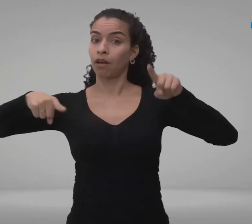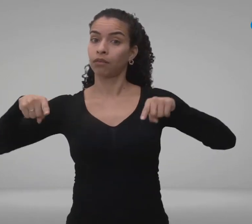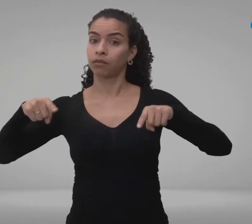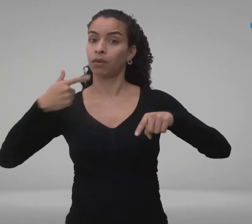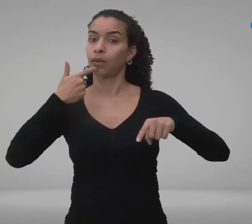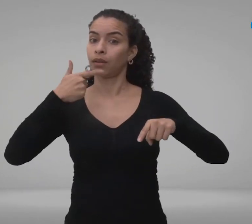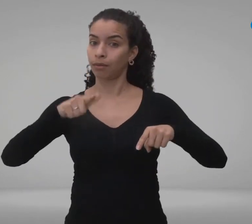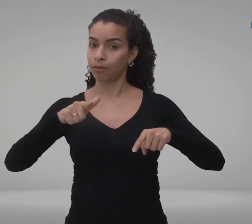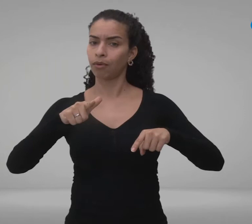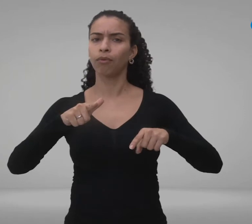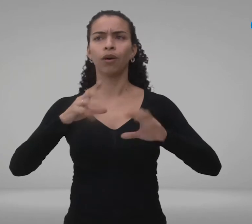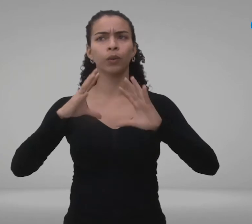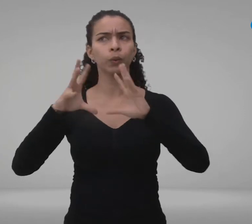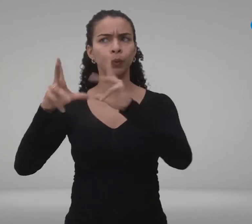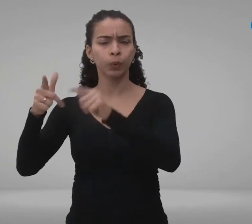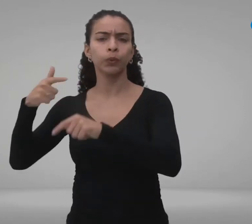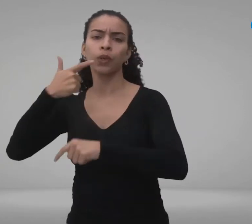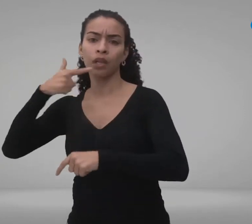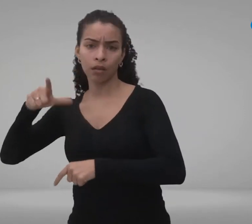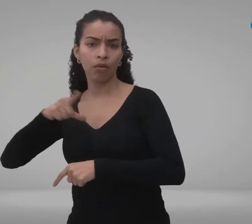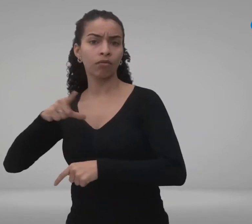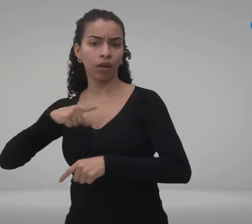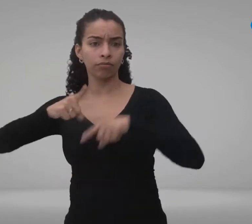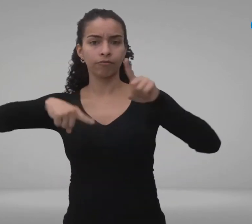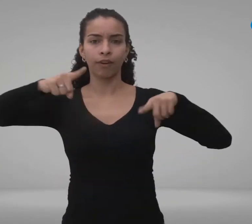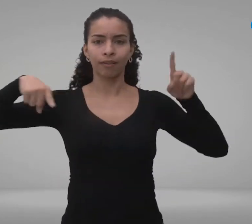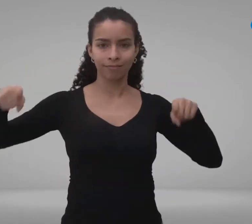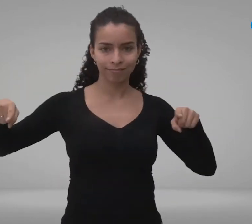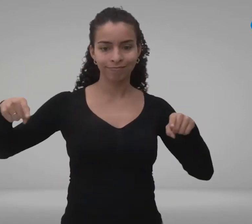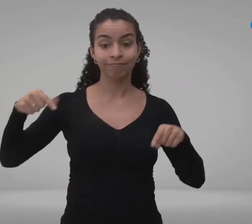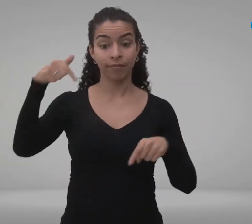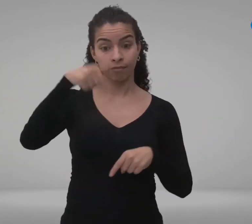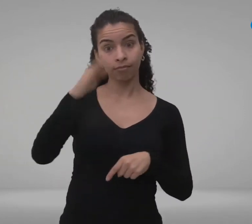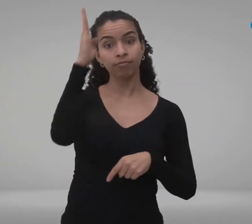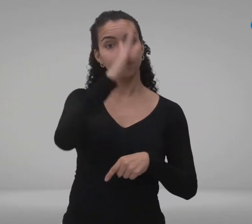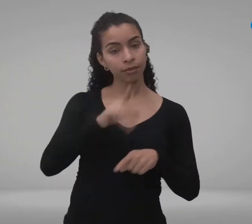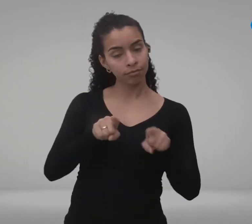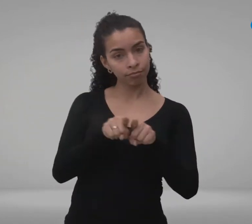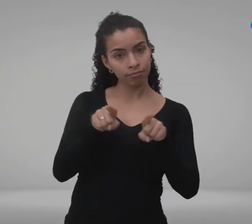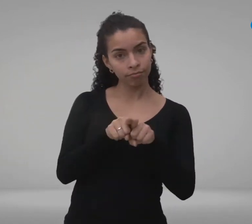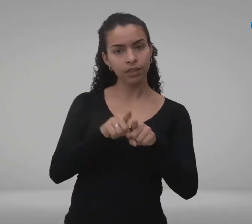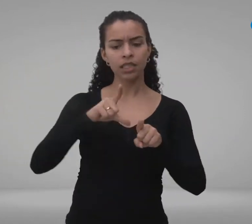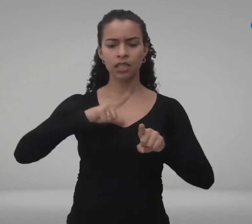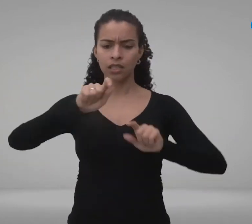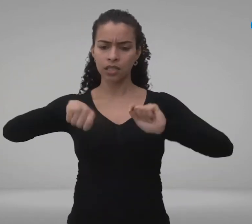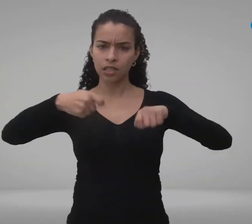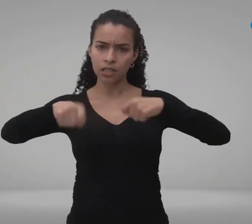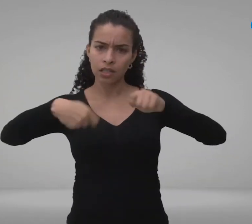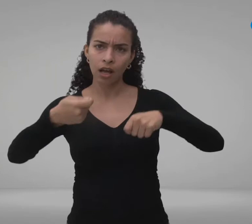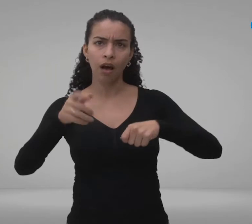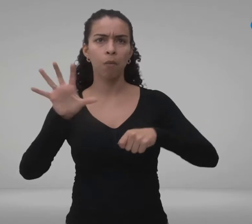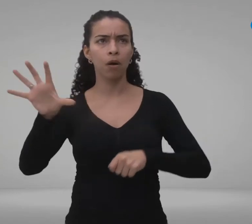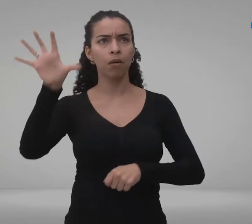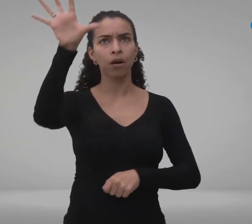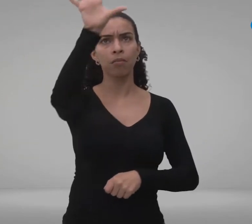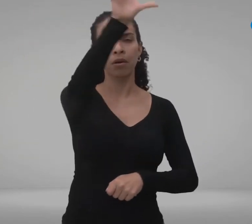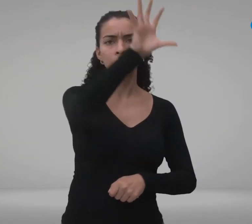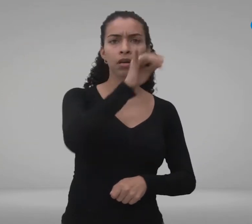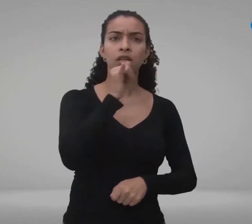variação linguística, assim como toda outra língua tem. Então, existem sinais diferentes em determinadas